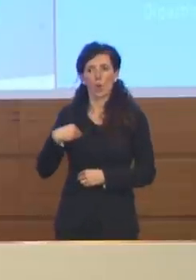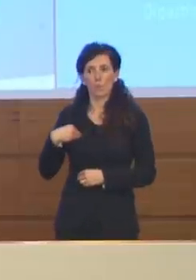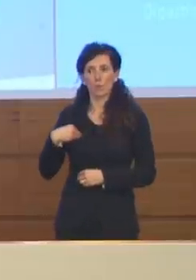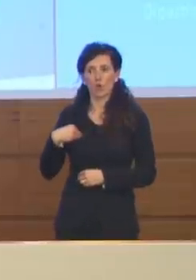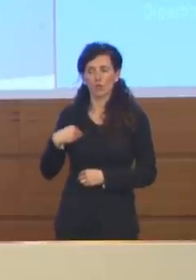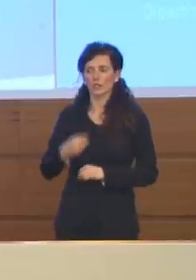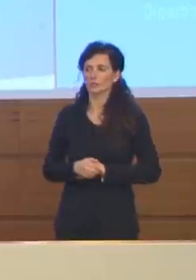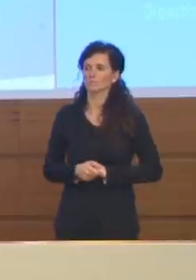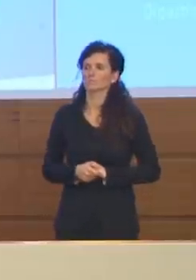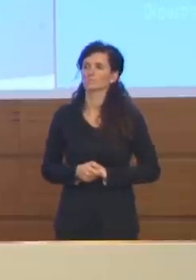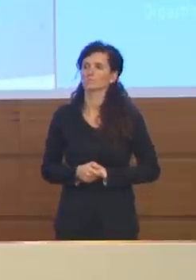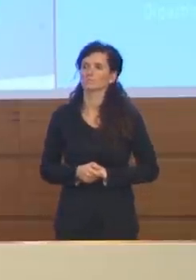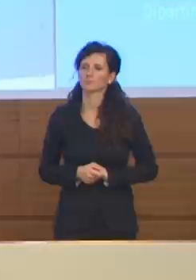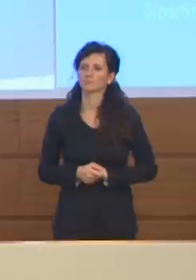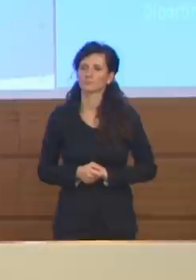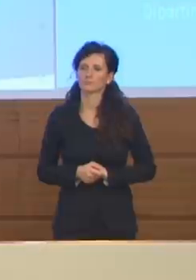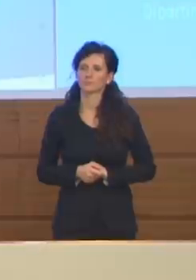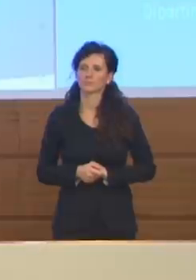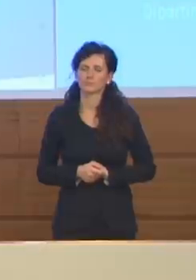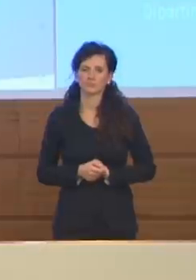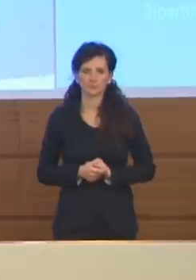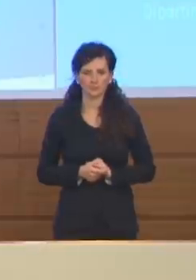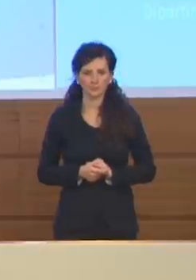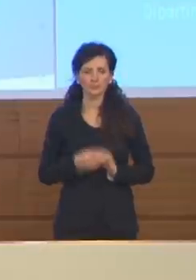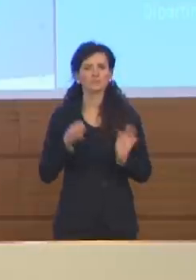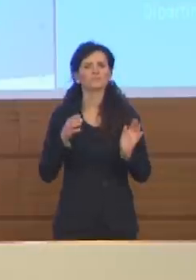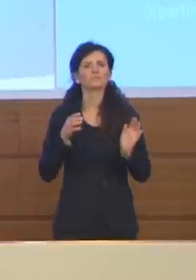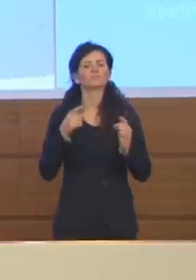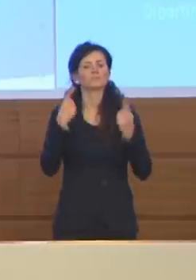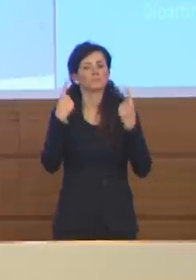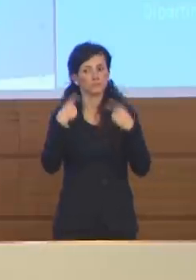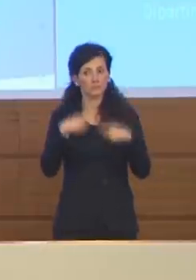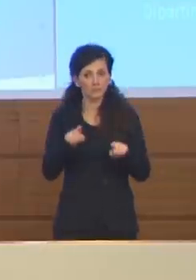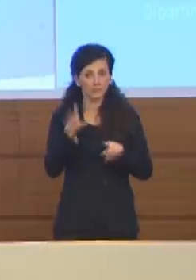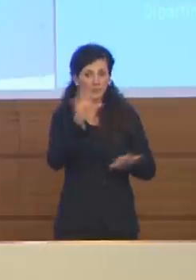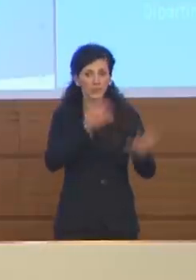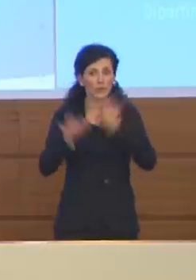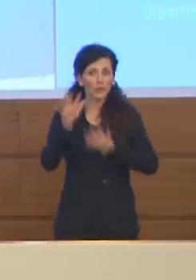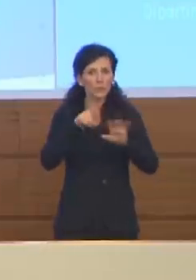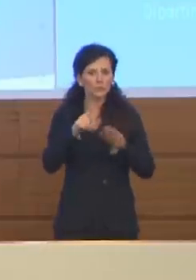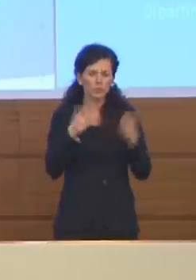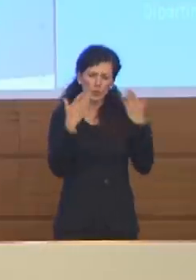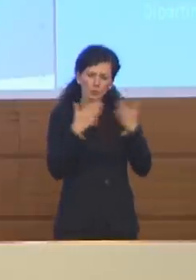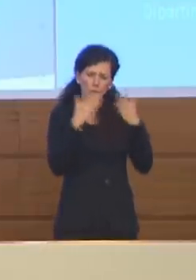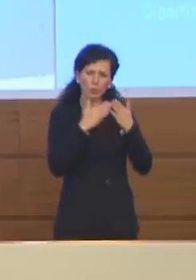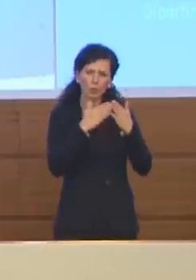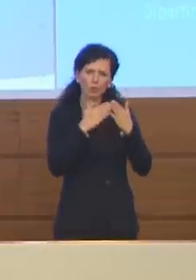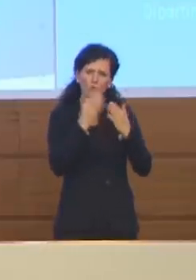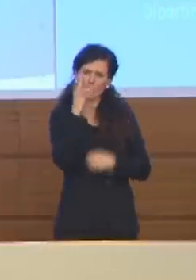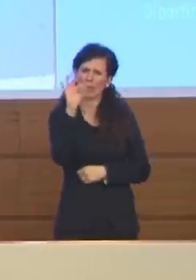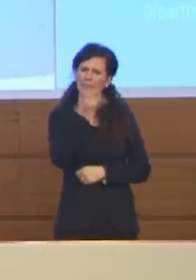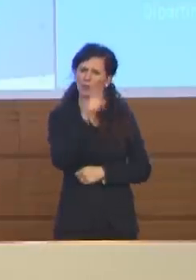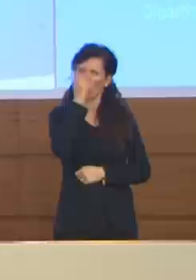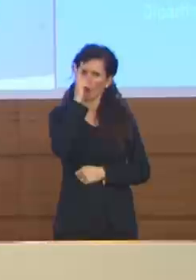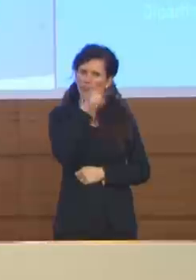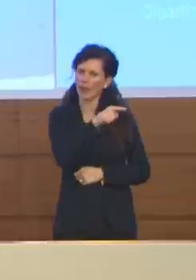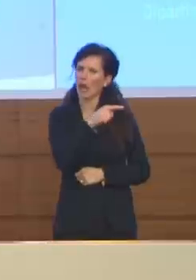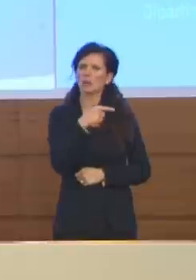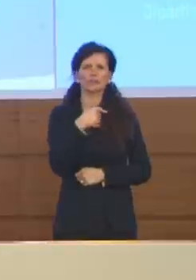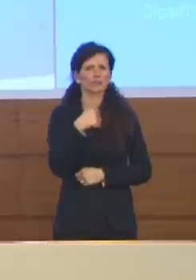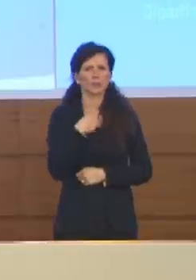allora non ho informazione su questo studio in particolare però posso